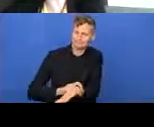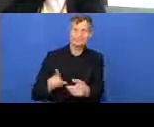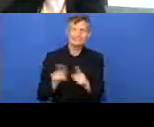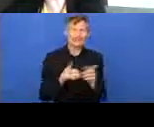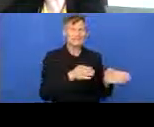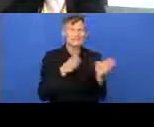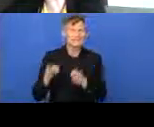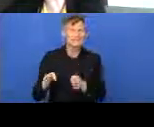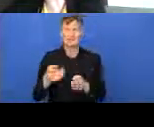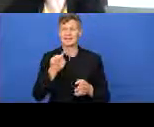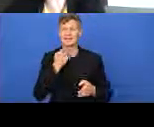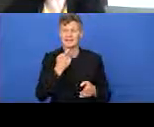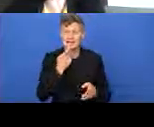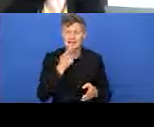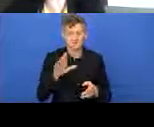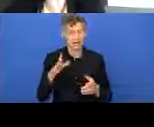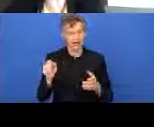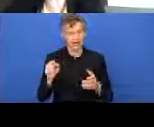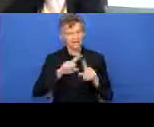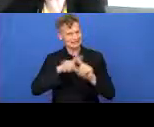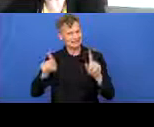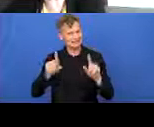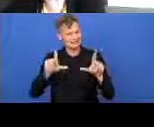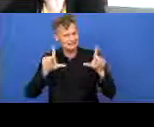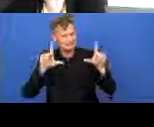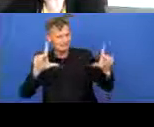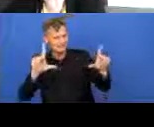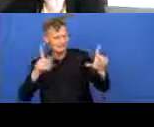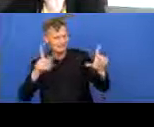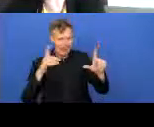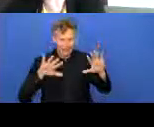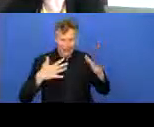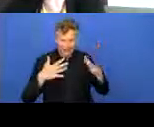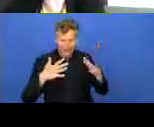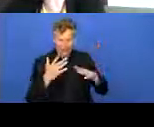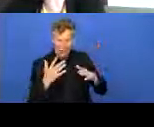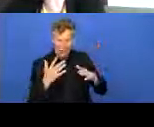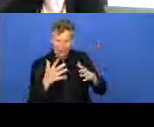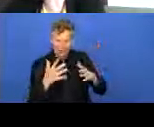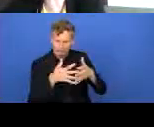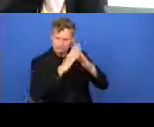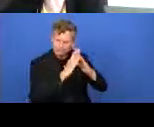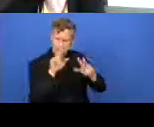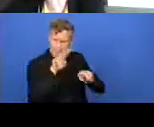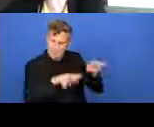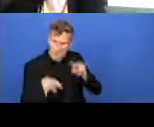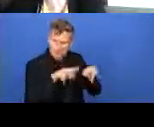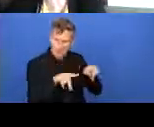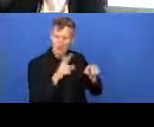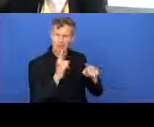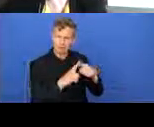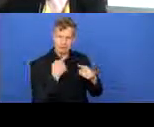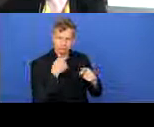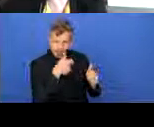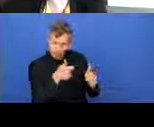important qu'il y ait un cadre cohérent avec des normes de qualité qui soient établies et qu'il y ait un suivi et qui